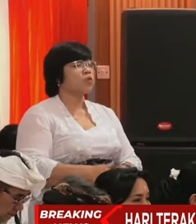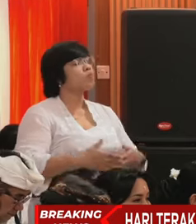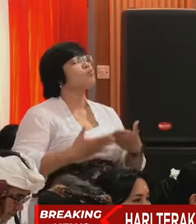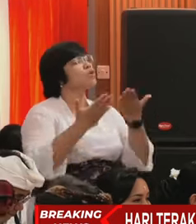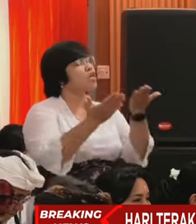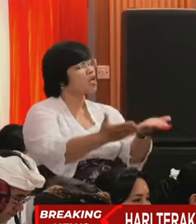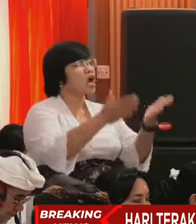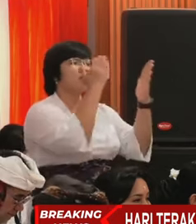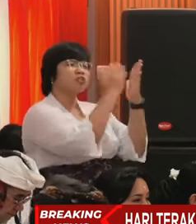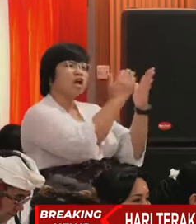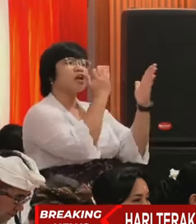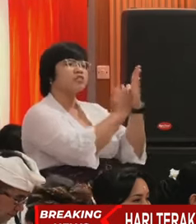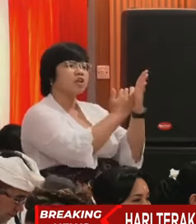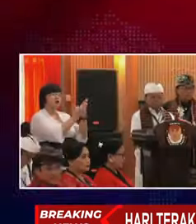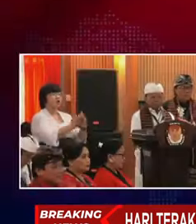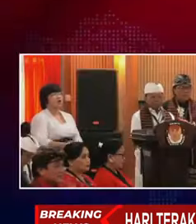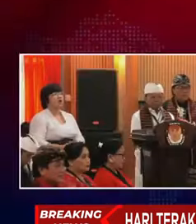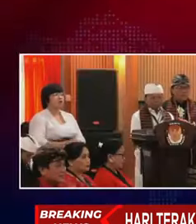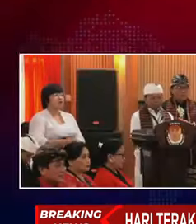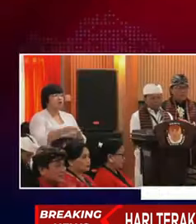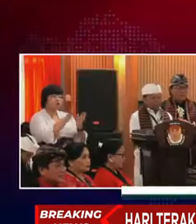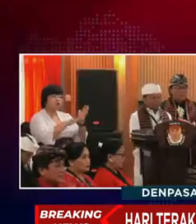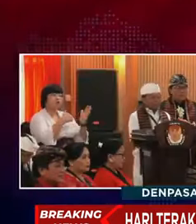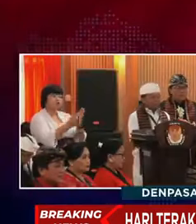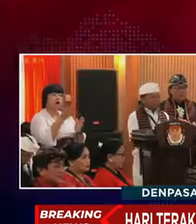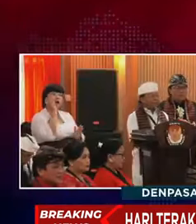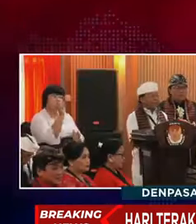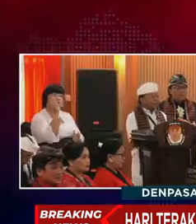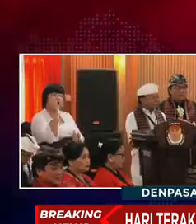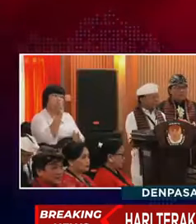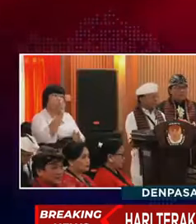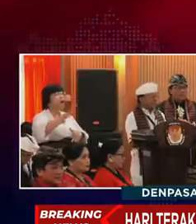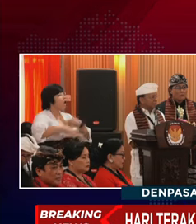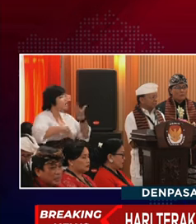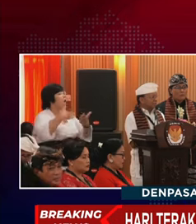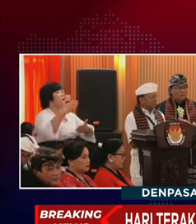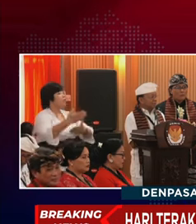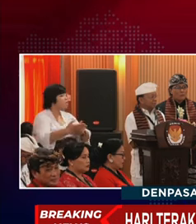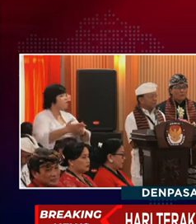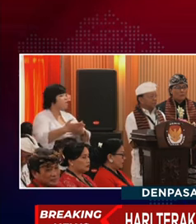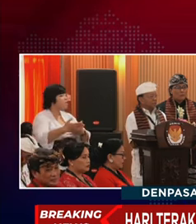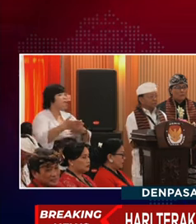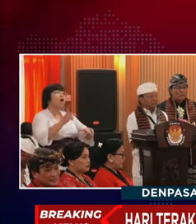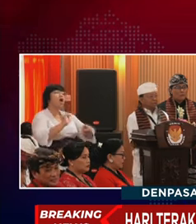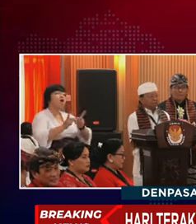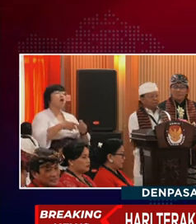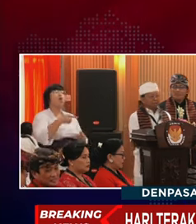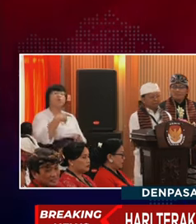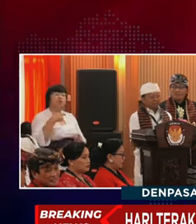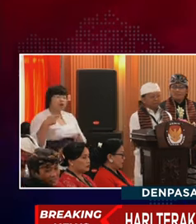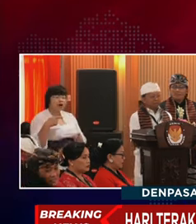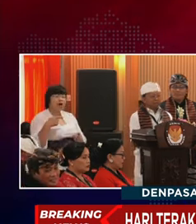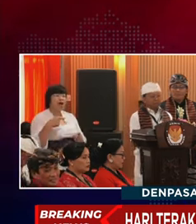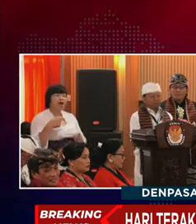gimana ee mencermatinya ya memang ee memang Kim atau Kim plus memang ada